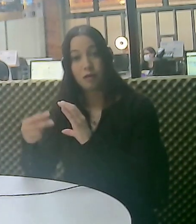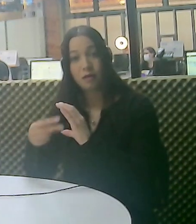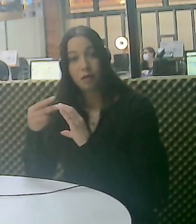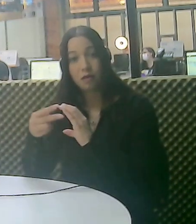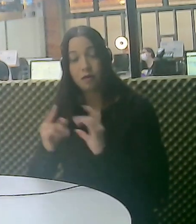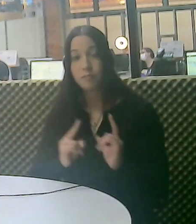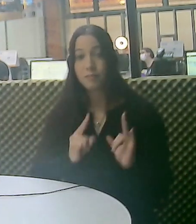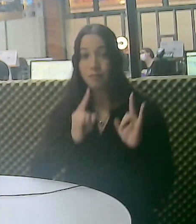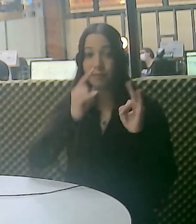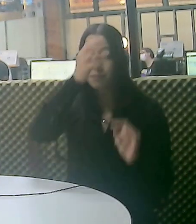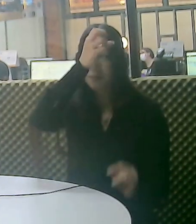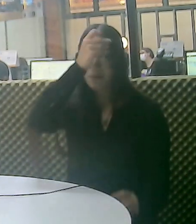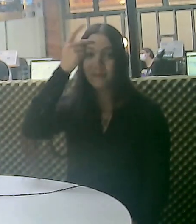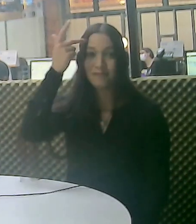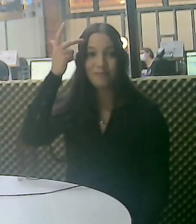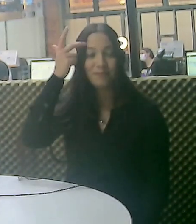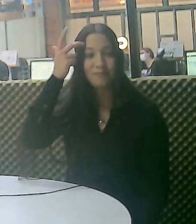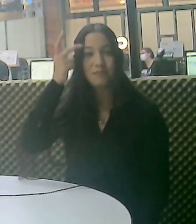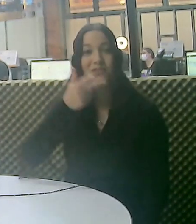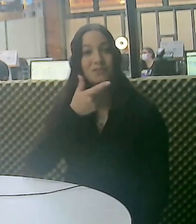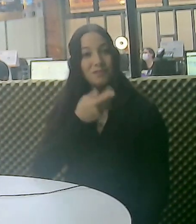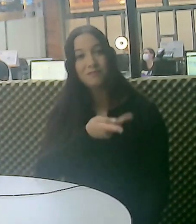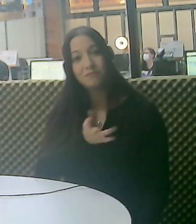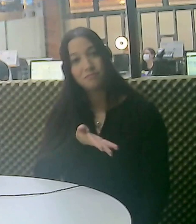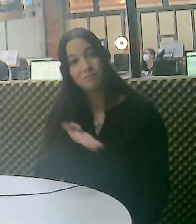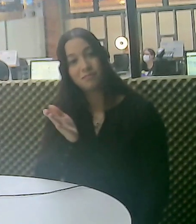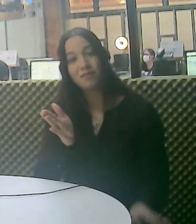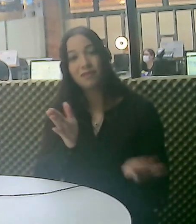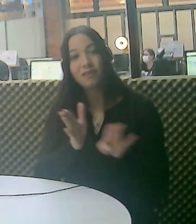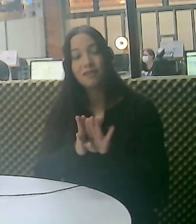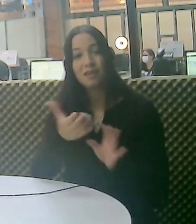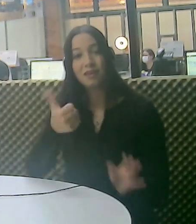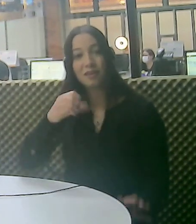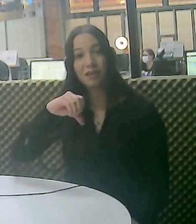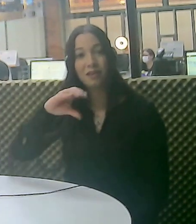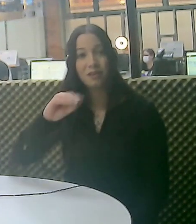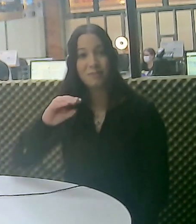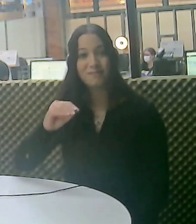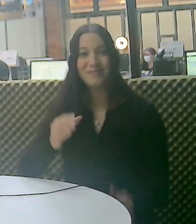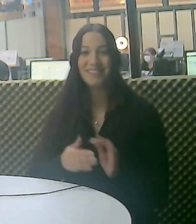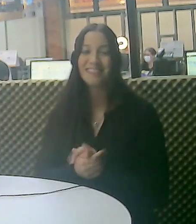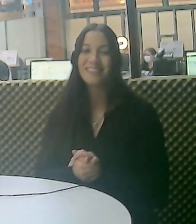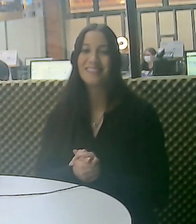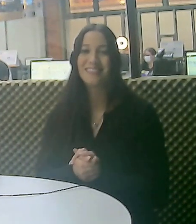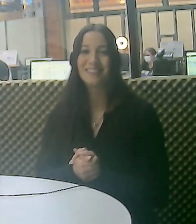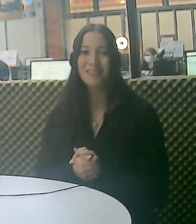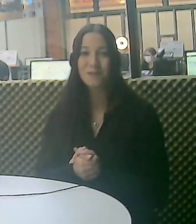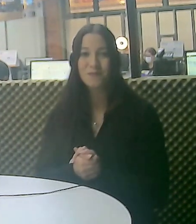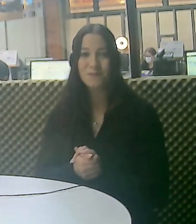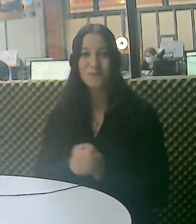da Câmara Municipal, e pode ser visitada até às 7 da noite.